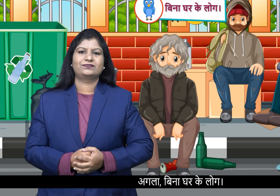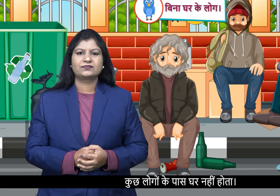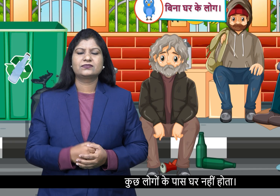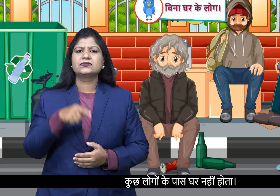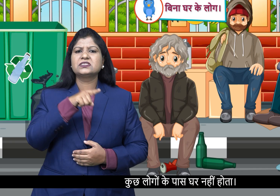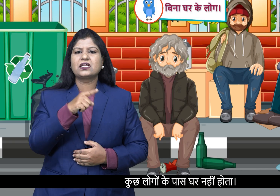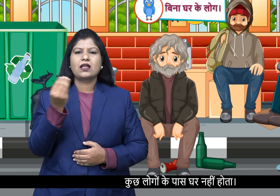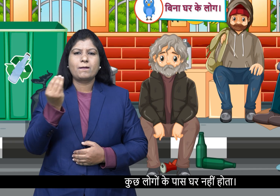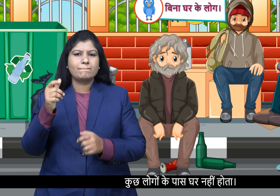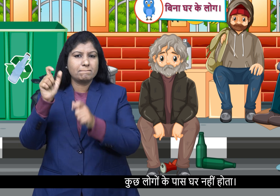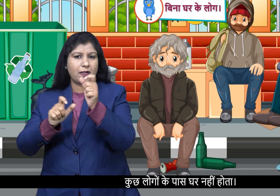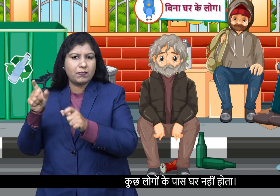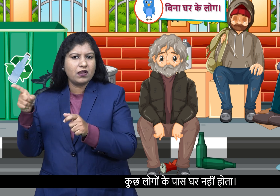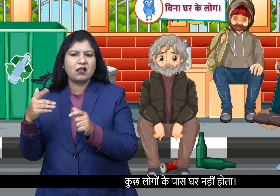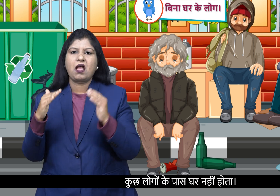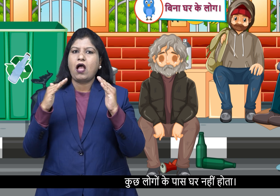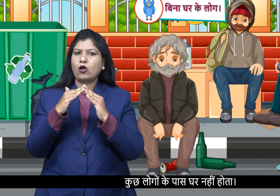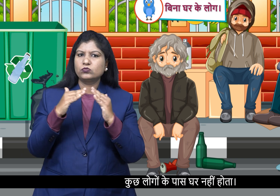कुछ लोगों के पास घर नहीं होता।